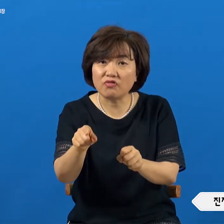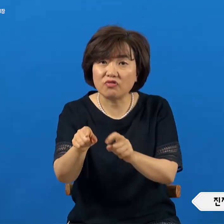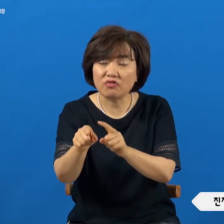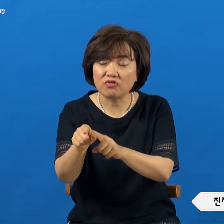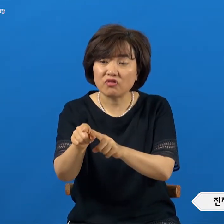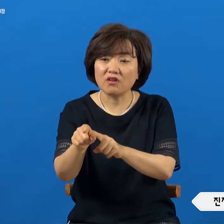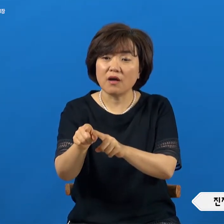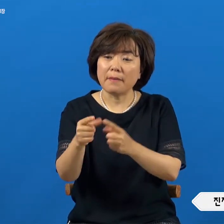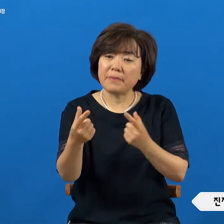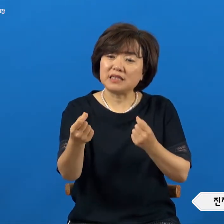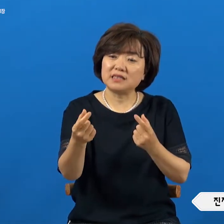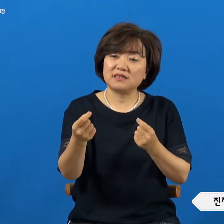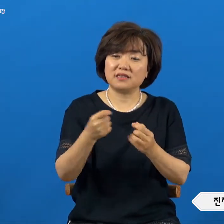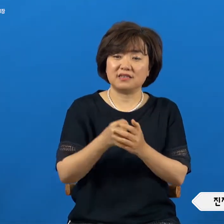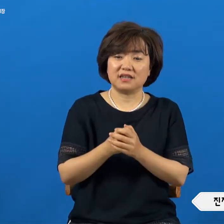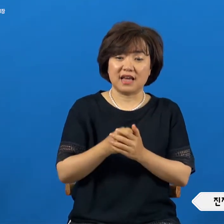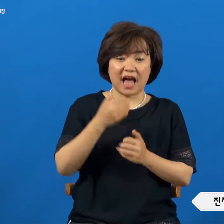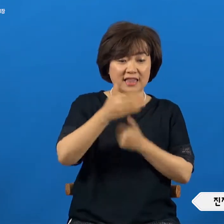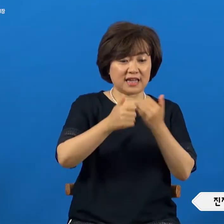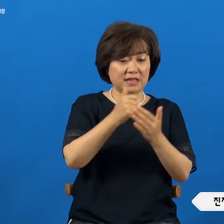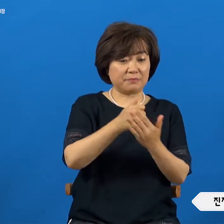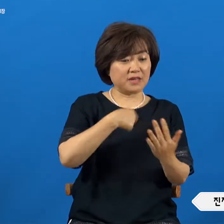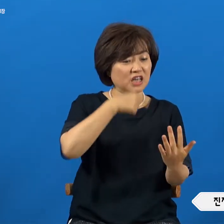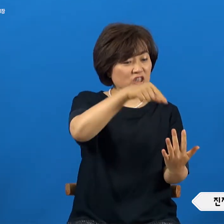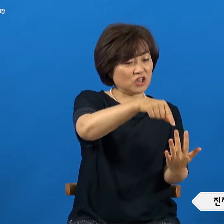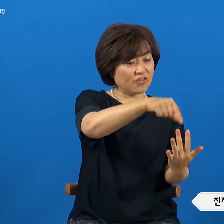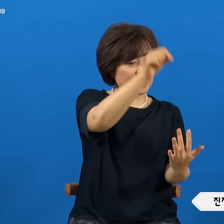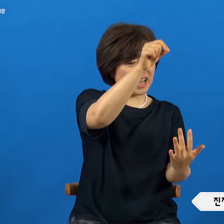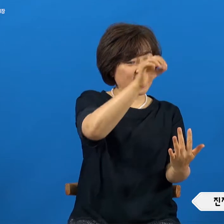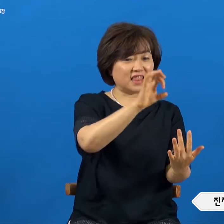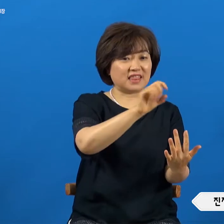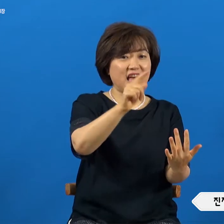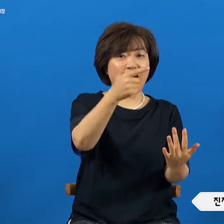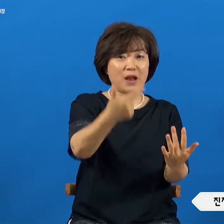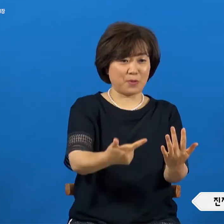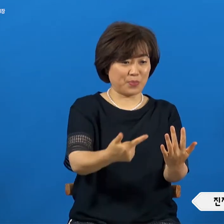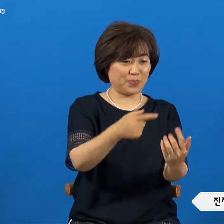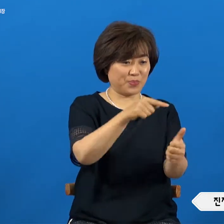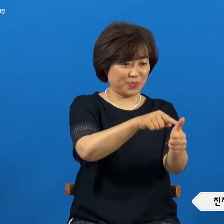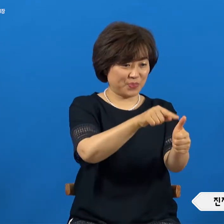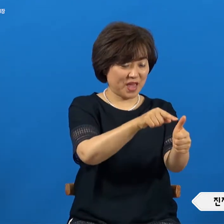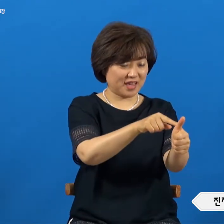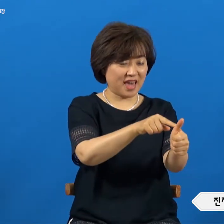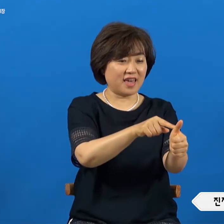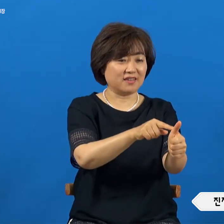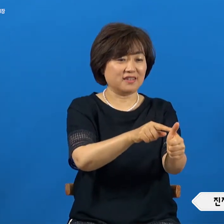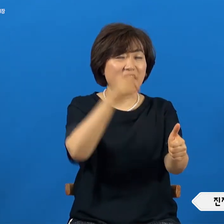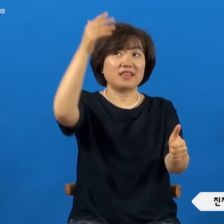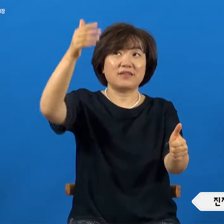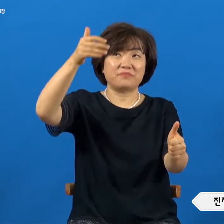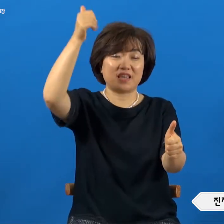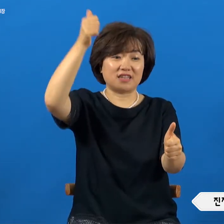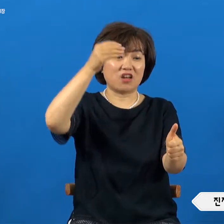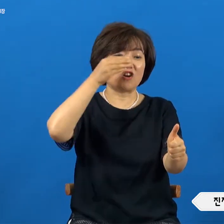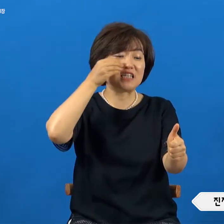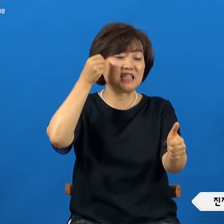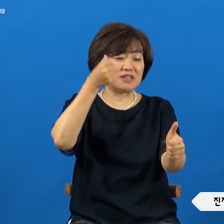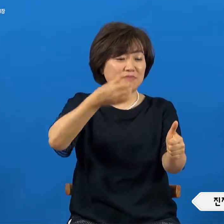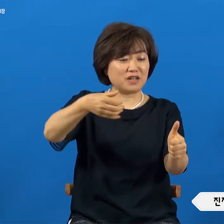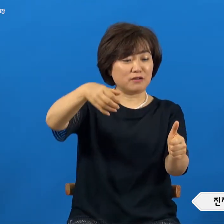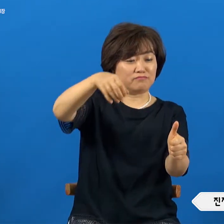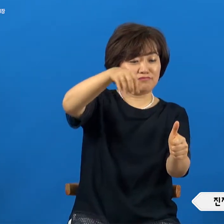마치 하나님께서 그가 선택한 아론에게 하나님의 기름을 부으실 때 그